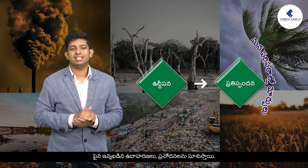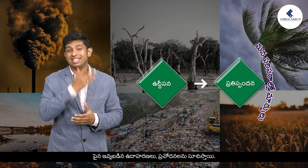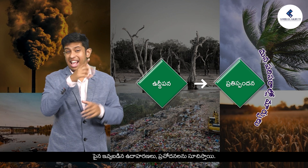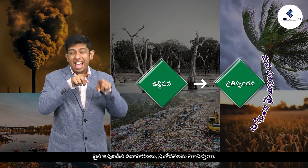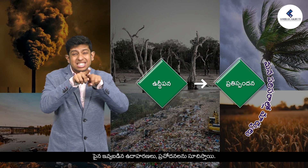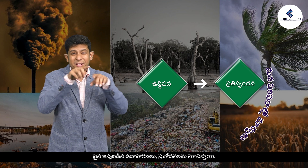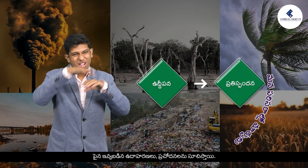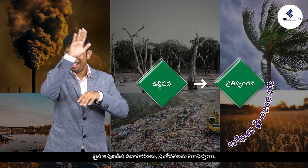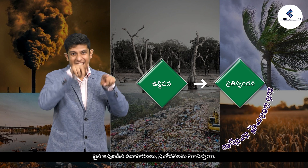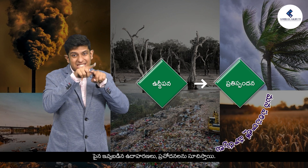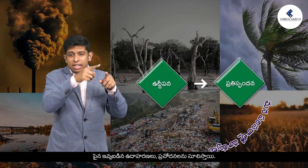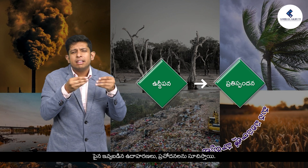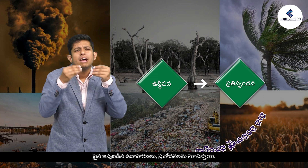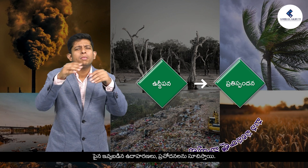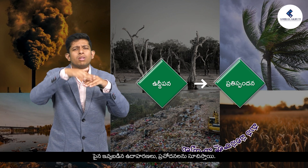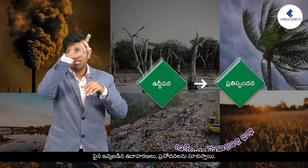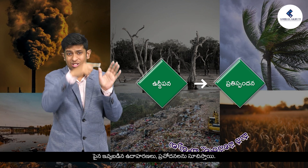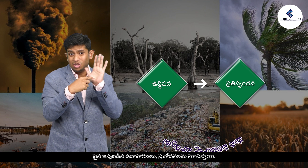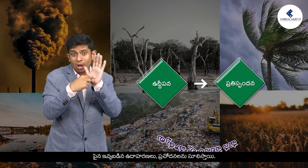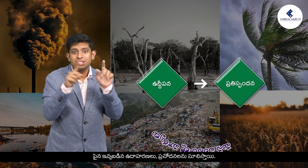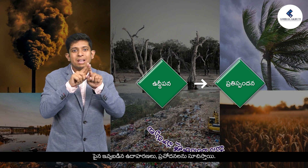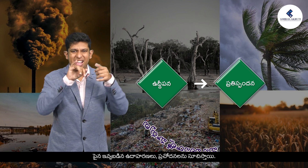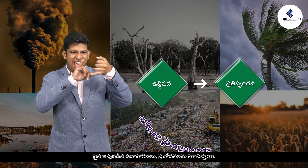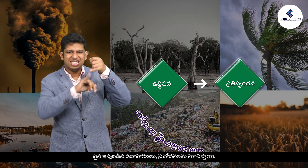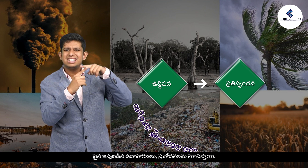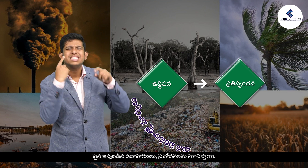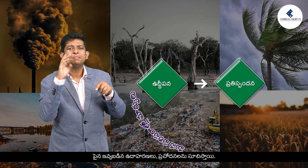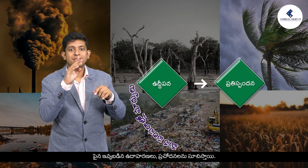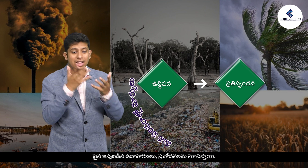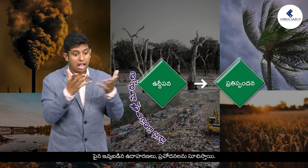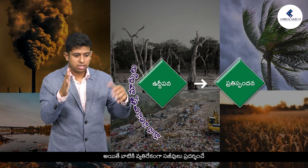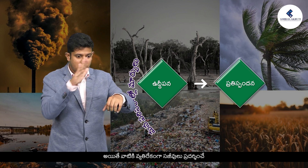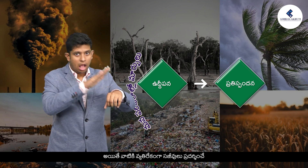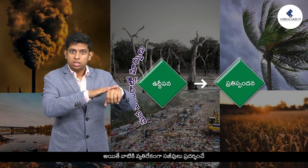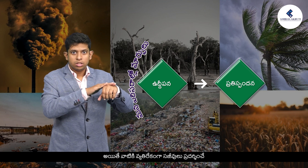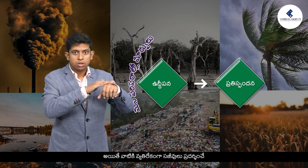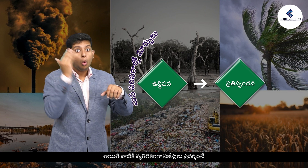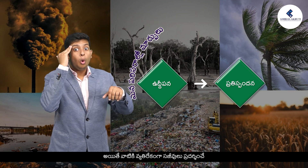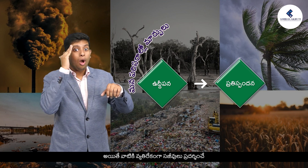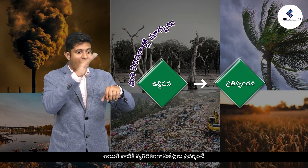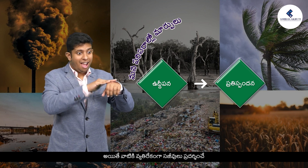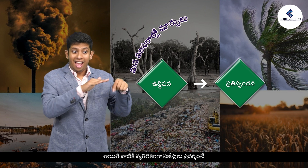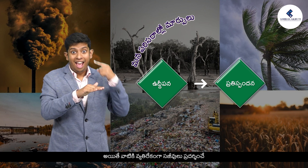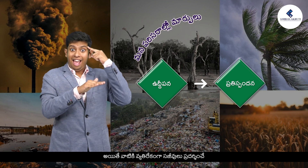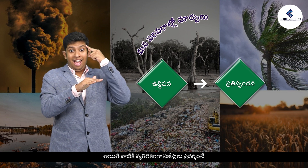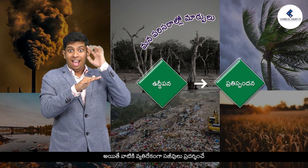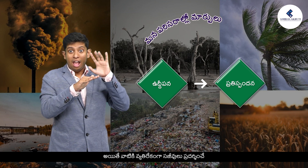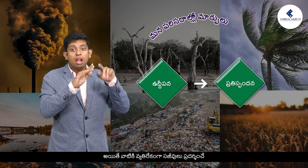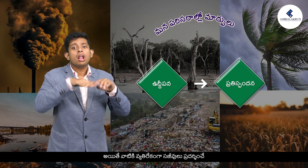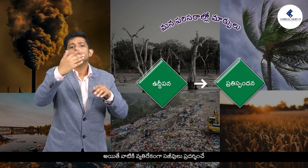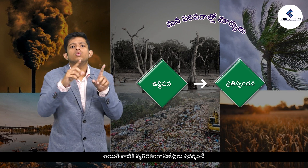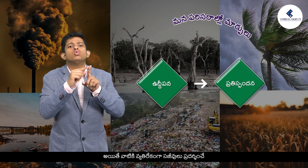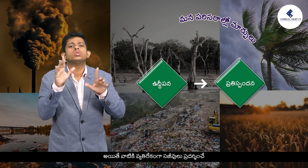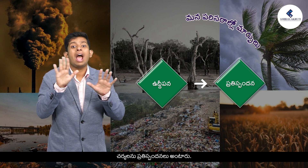పైన ఇవ్వబడిన ఉదాహరణలు ప్రచోదనలను సూచిస్తాయి. అయితే వాటికి వ్యతిరేకంగా